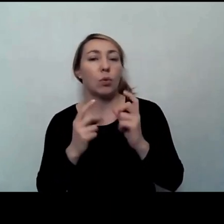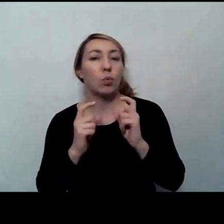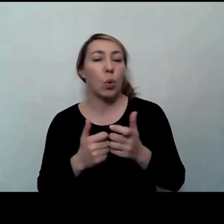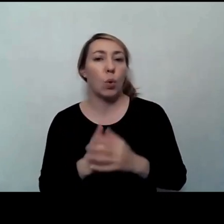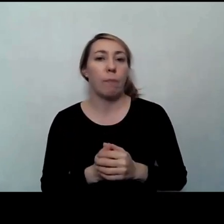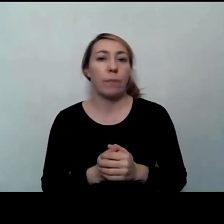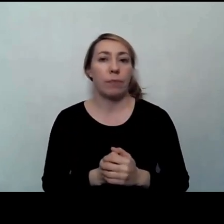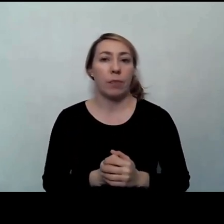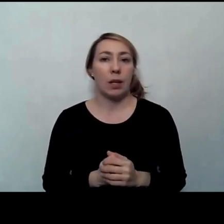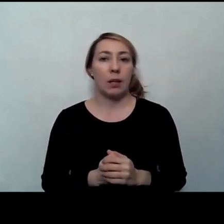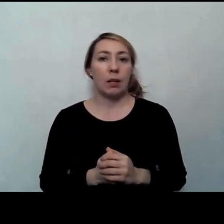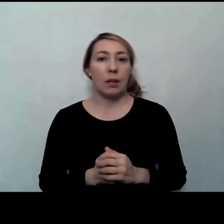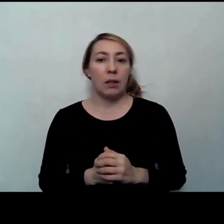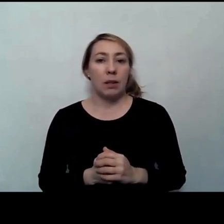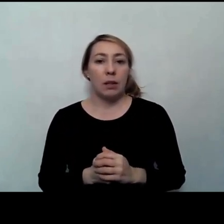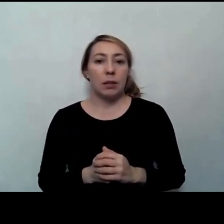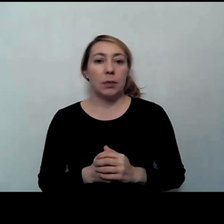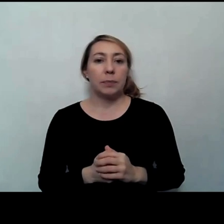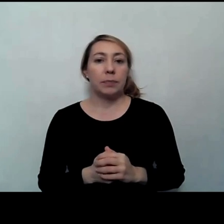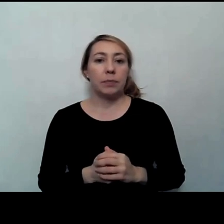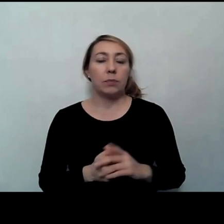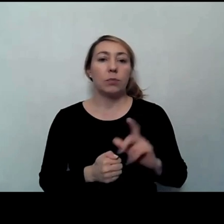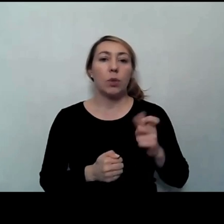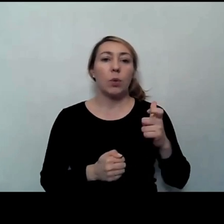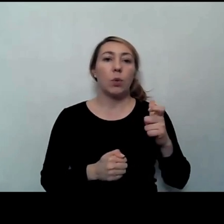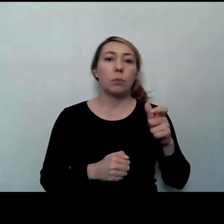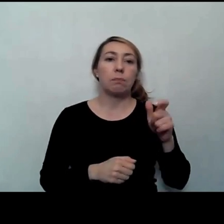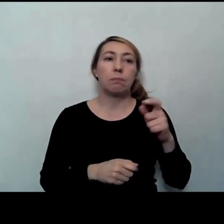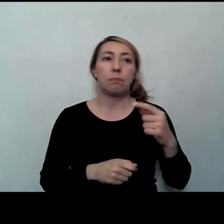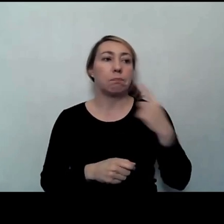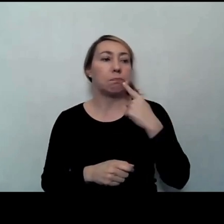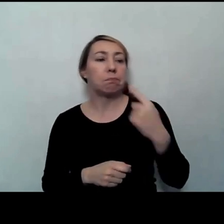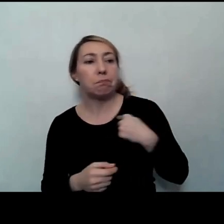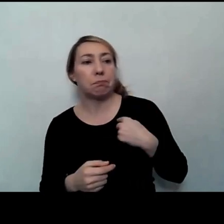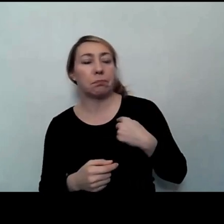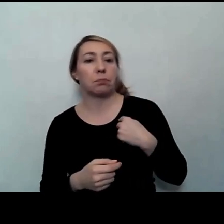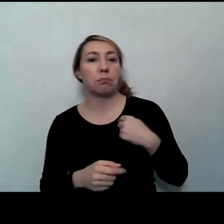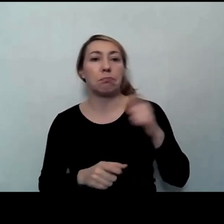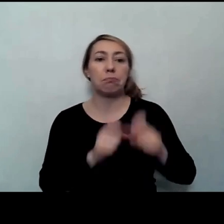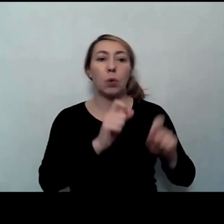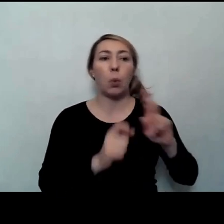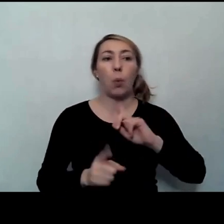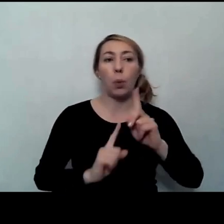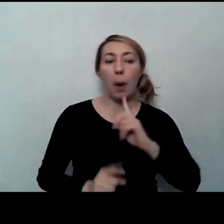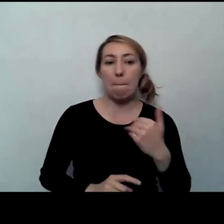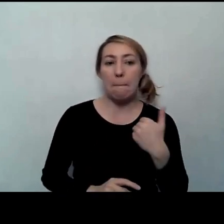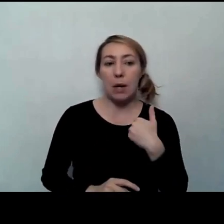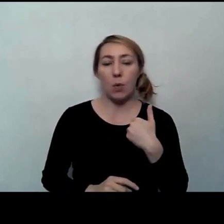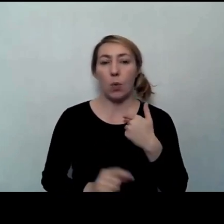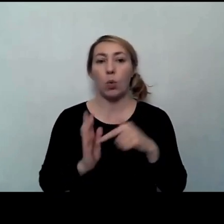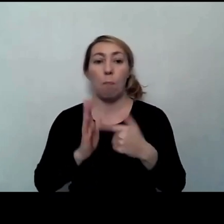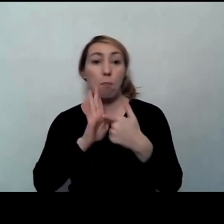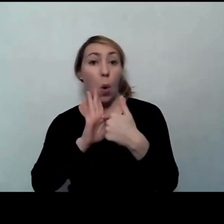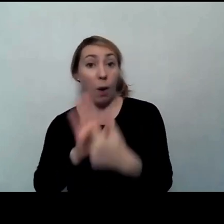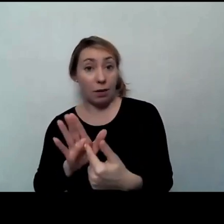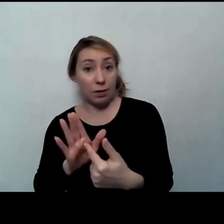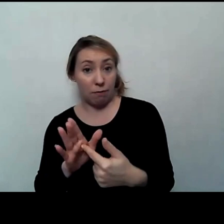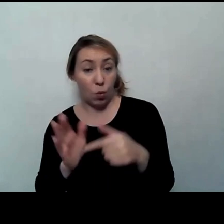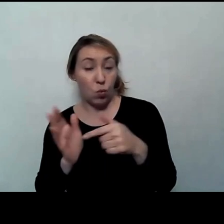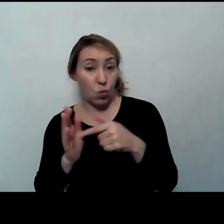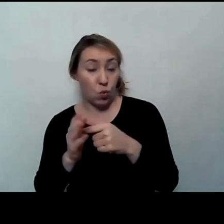to ta, którą podkreślały osoby, z którymi rozmawiałam, którym prezentowałam również to